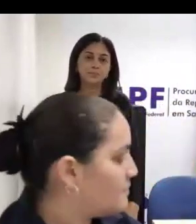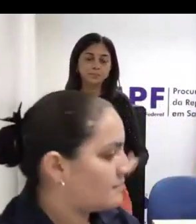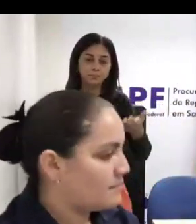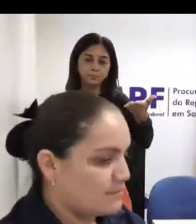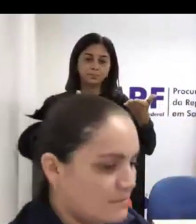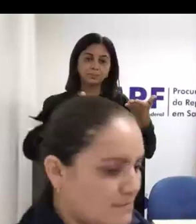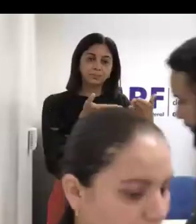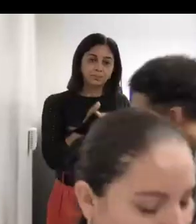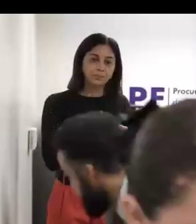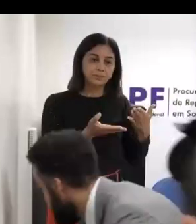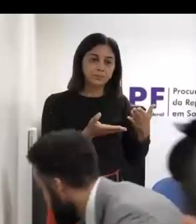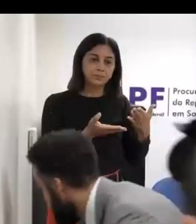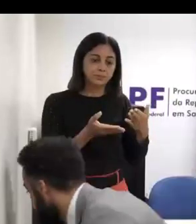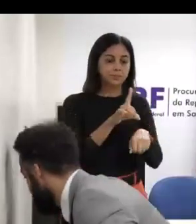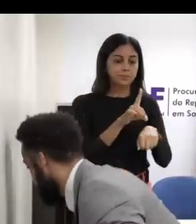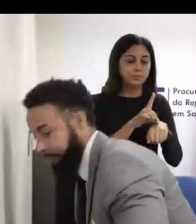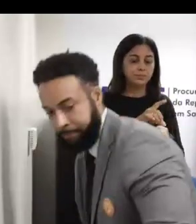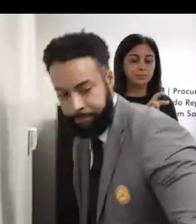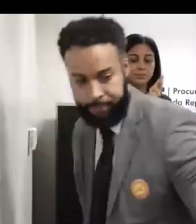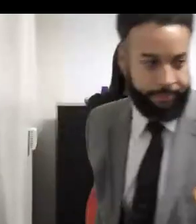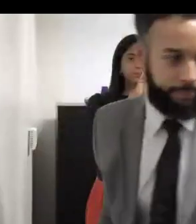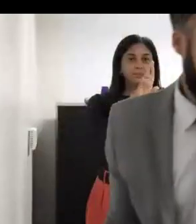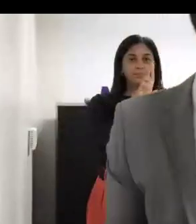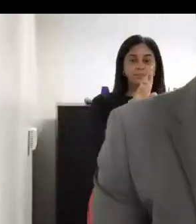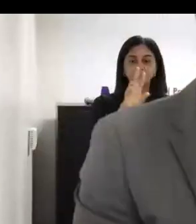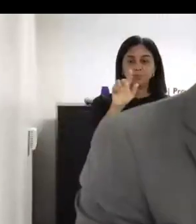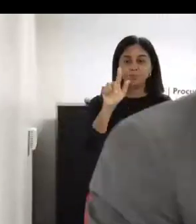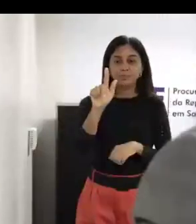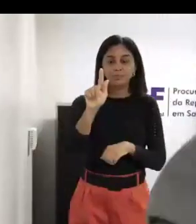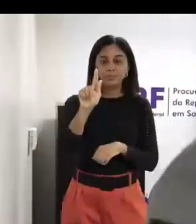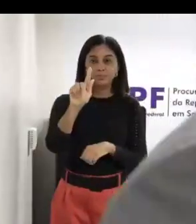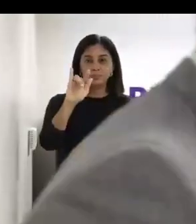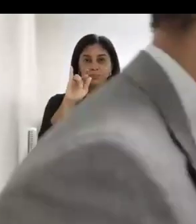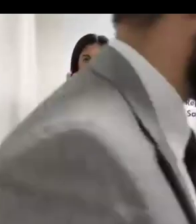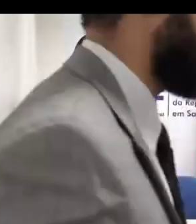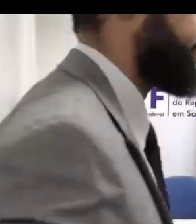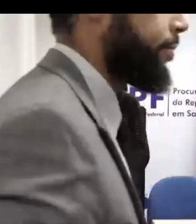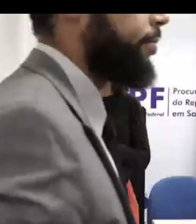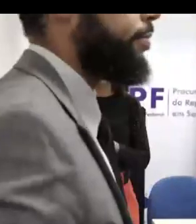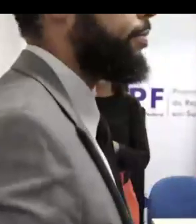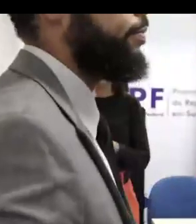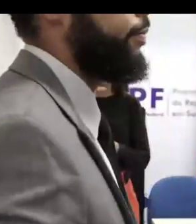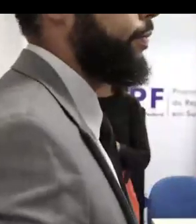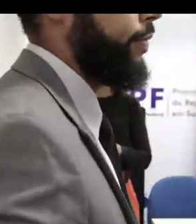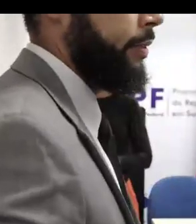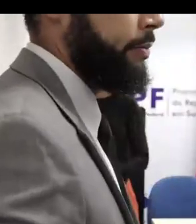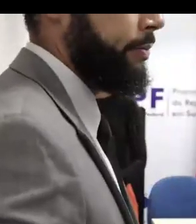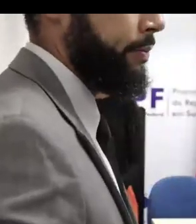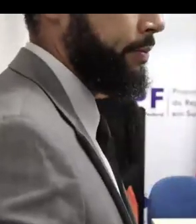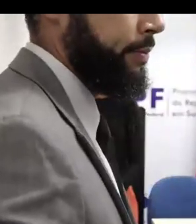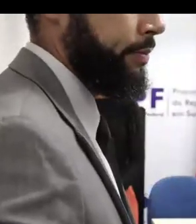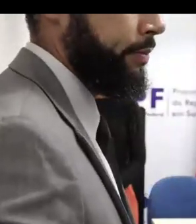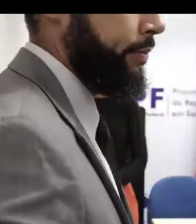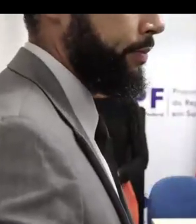o Dr Gilberto Batista Navais filho graduada em direito pela pontifícia Universidade católica de